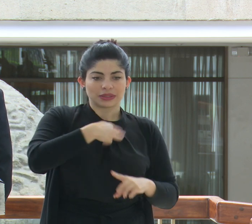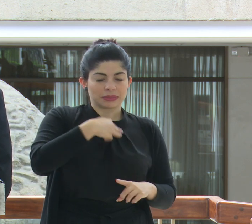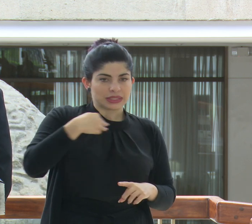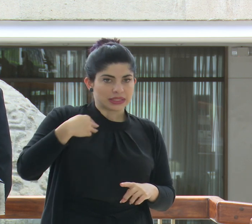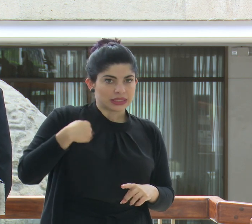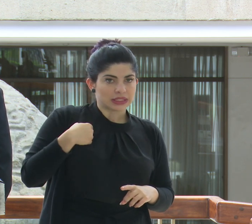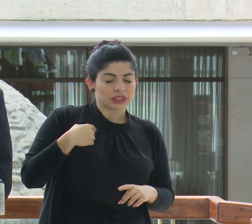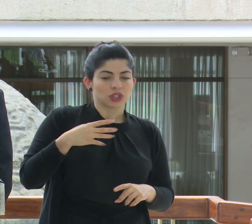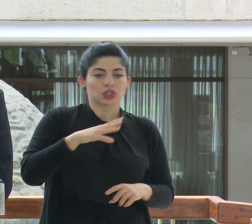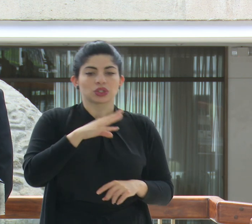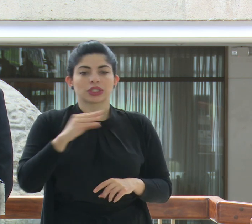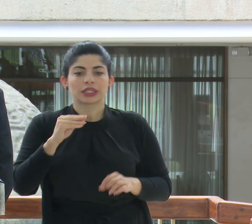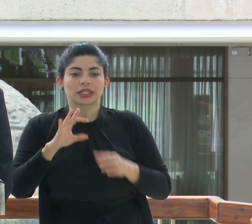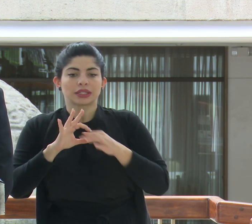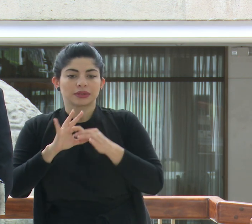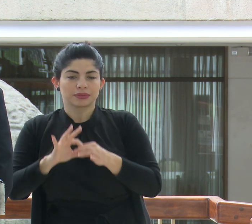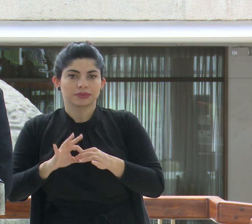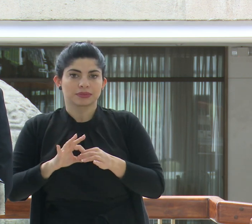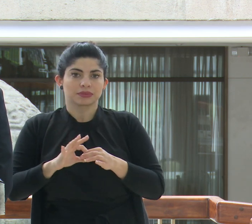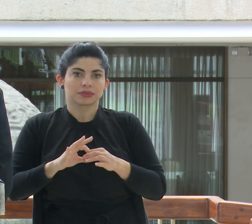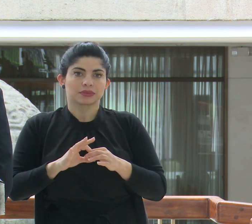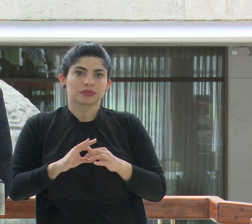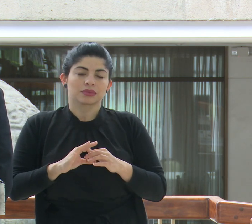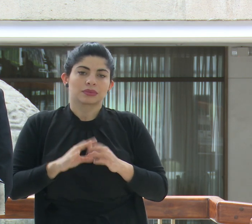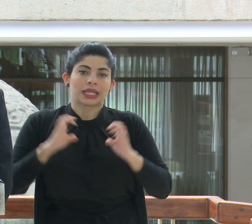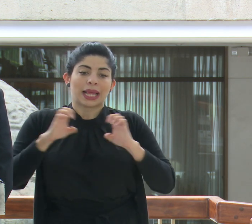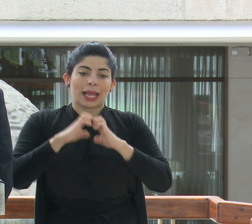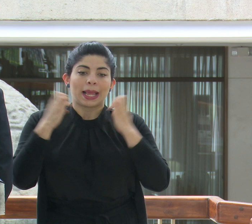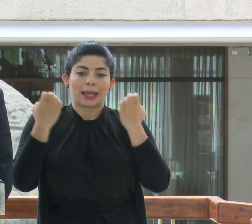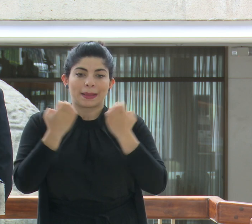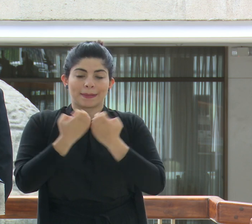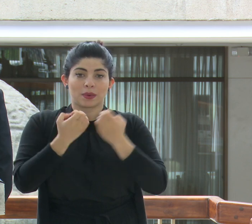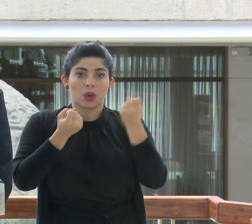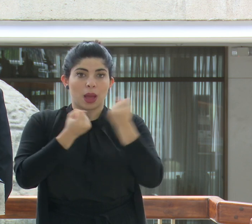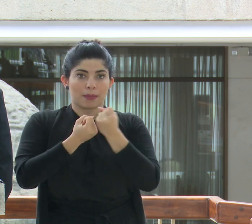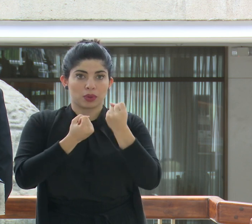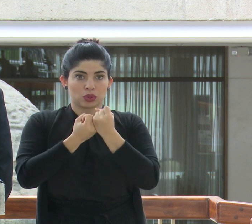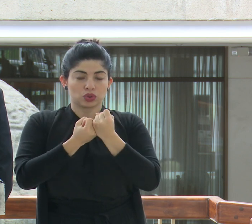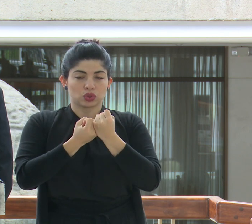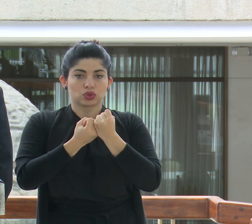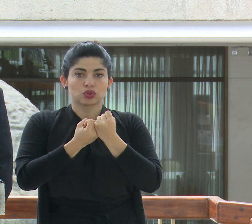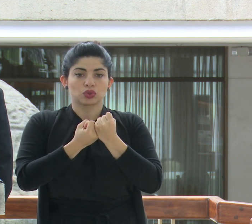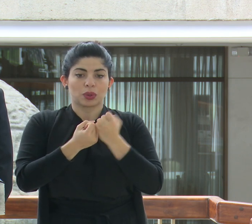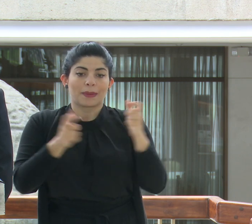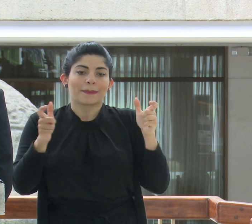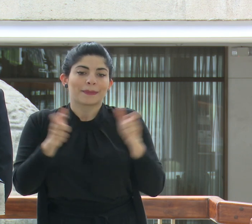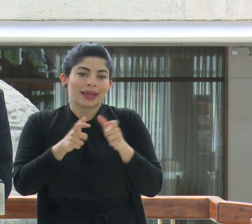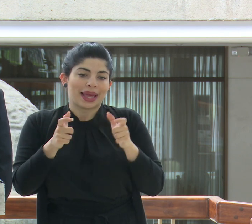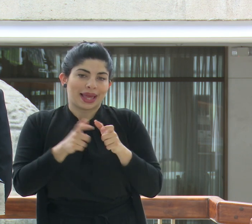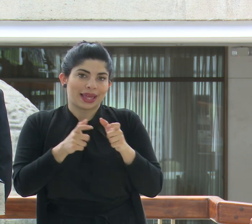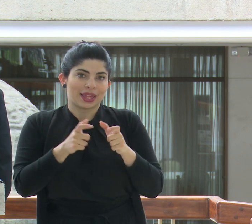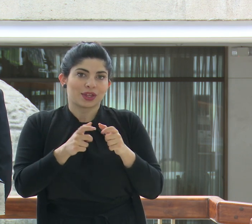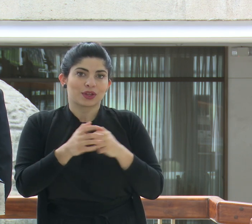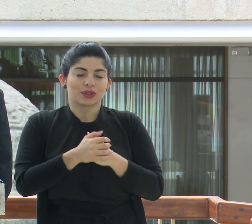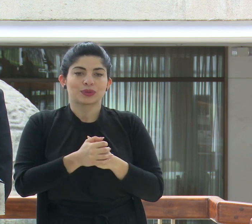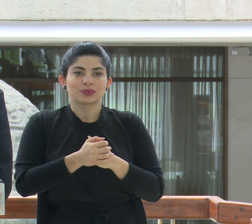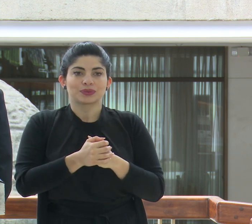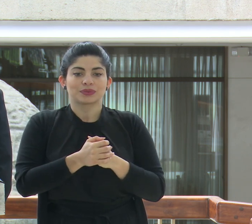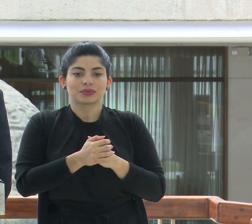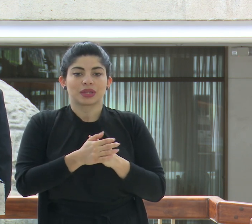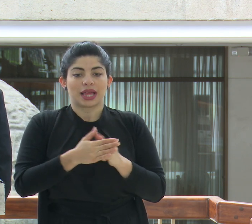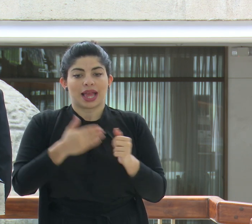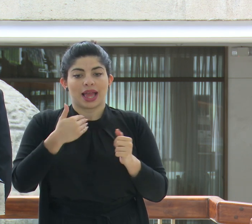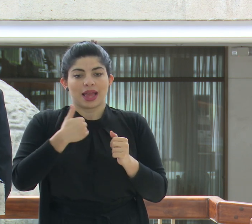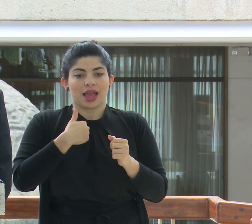y con respecto al equipo de apoyo pequeño, dicho sea de paso, que dispone